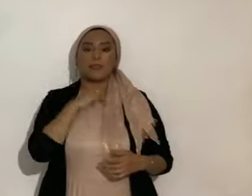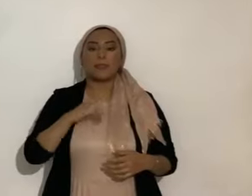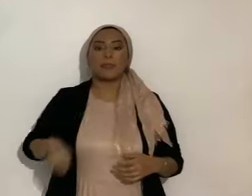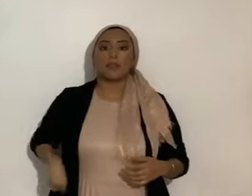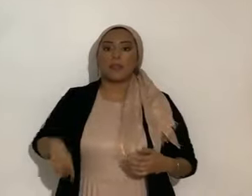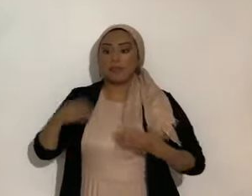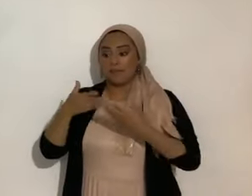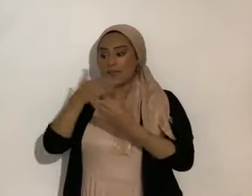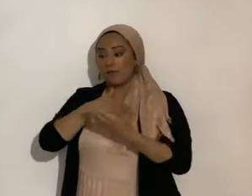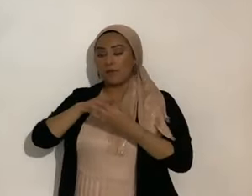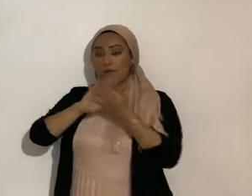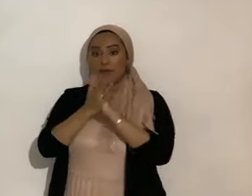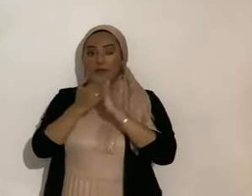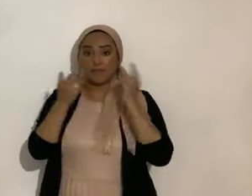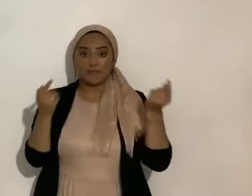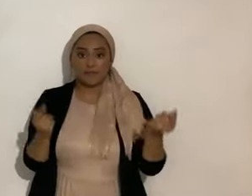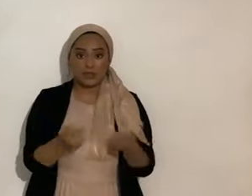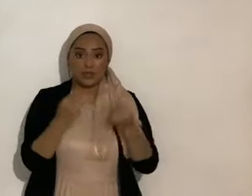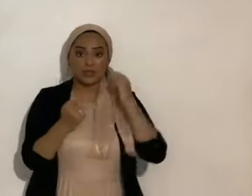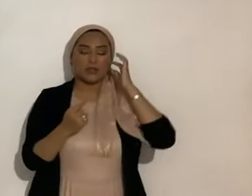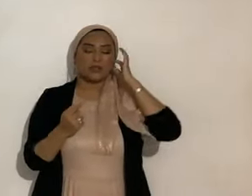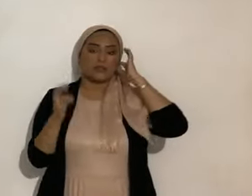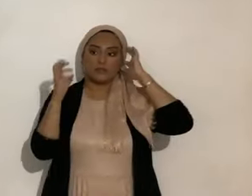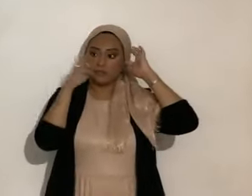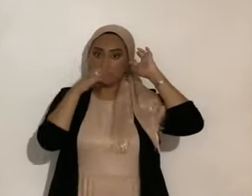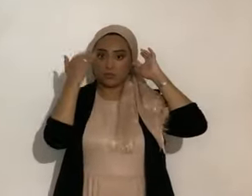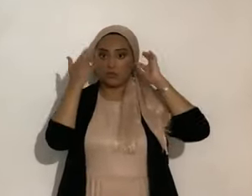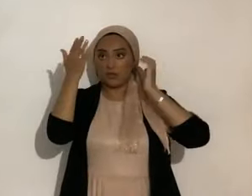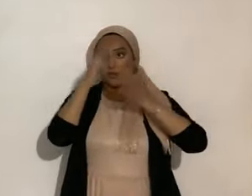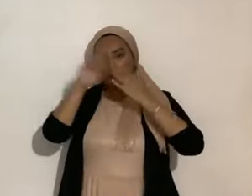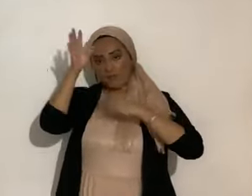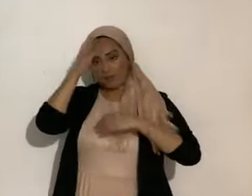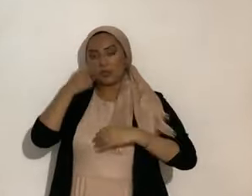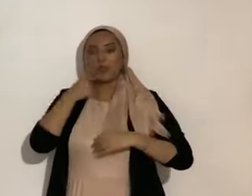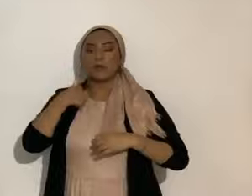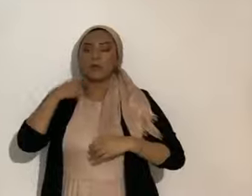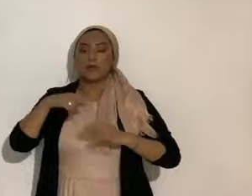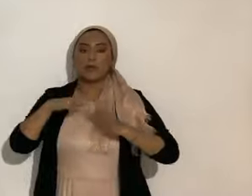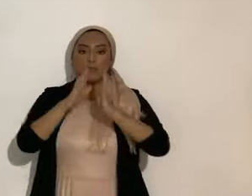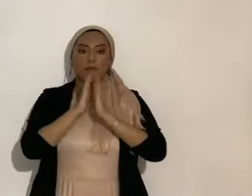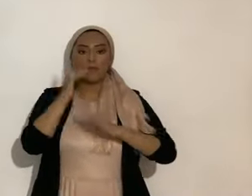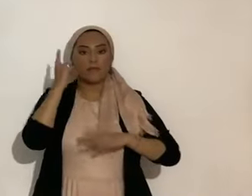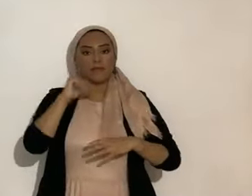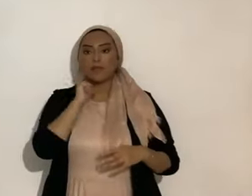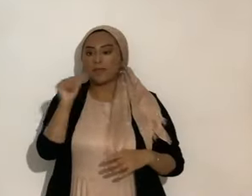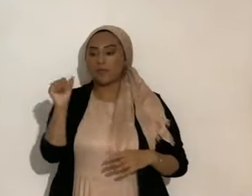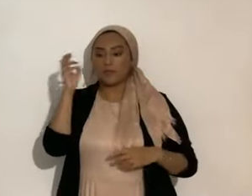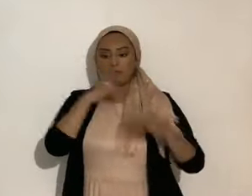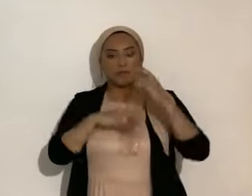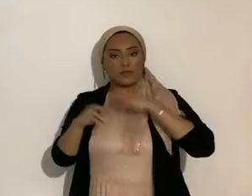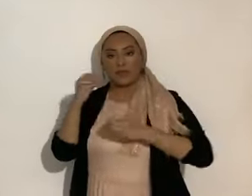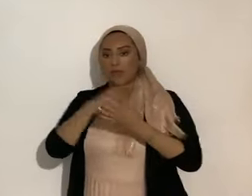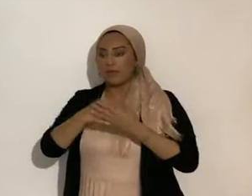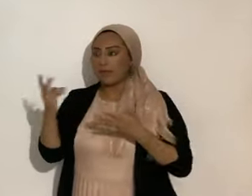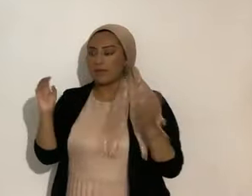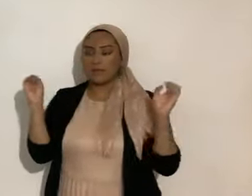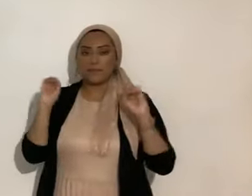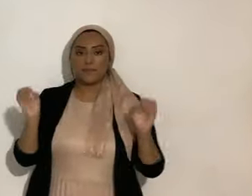que se vuelva pecado, una tentación, por eso el Eterno dice que oremos. Oréis para no caer en